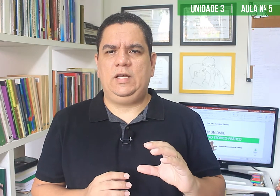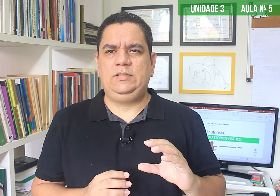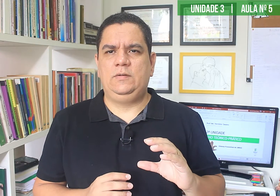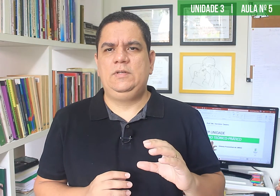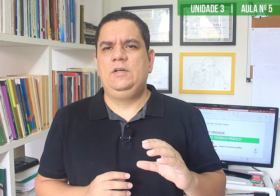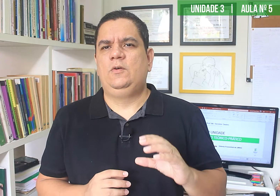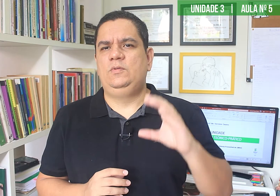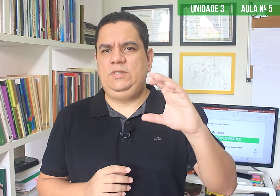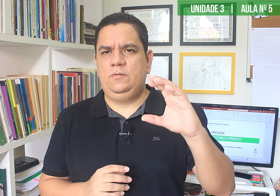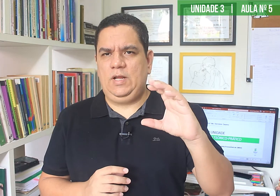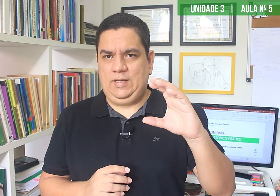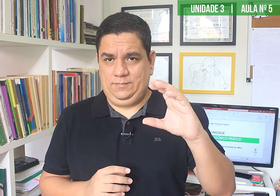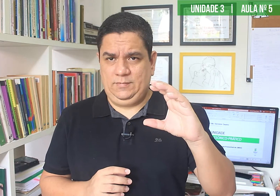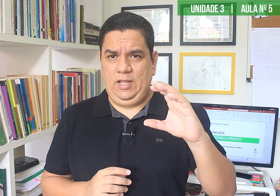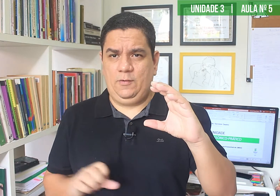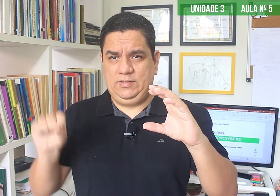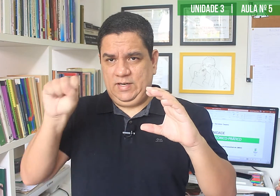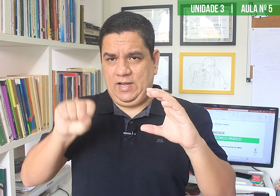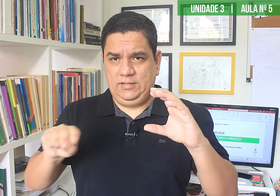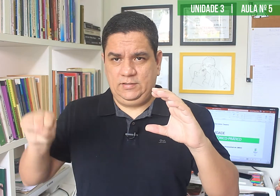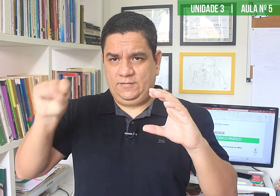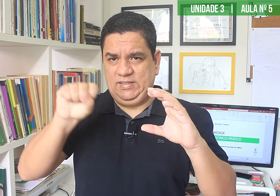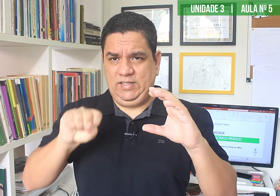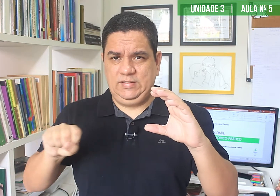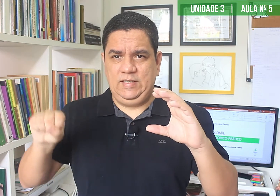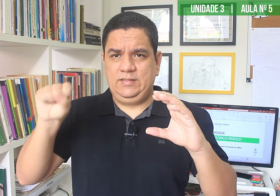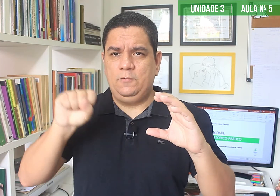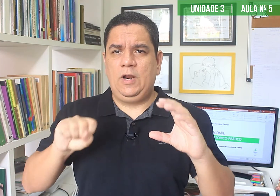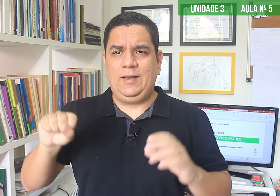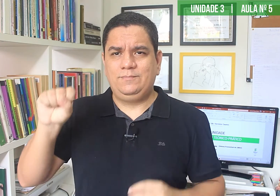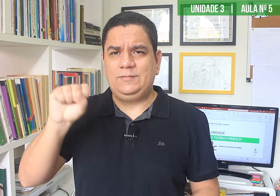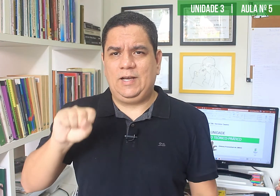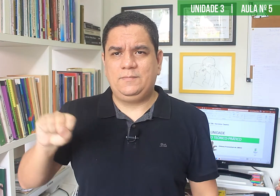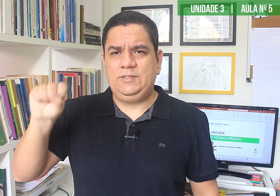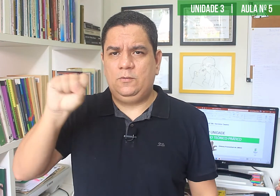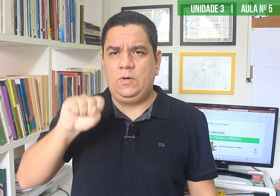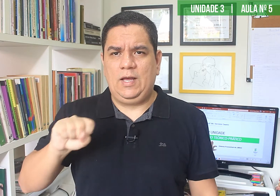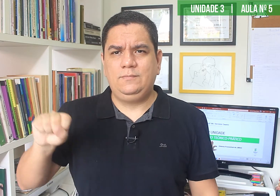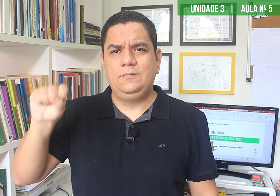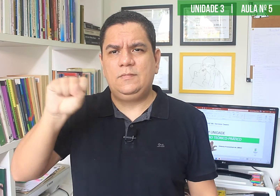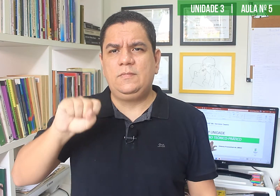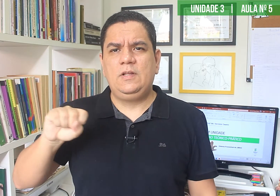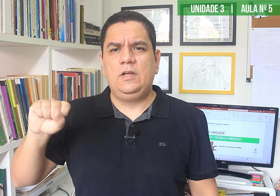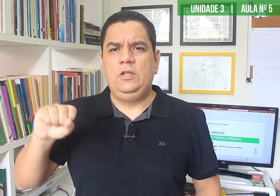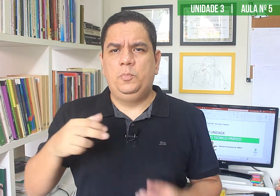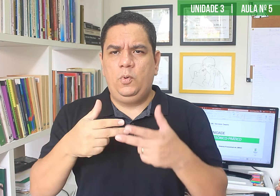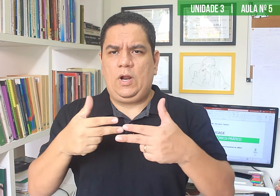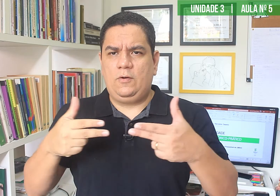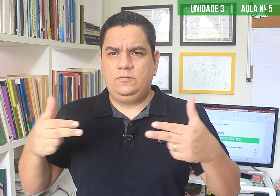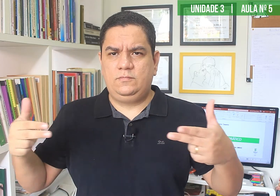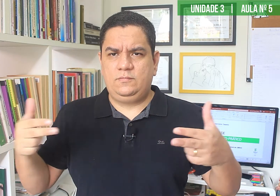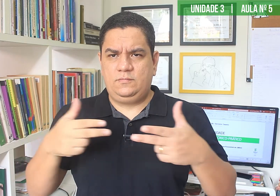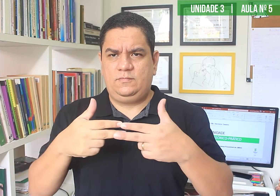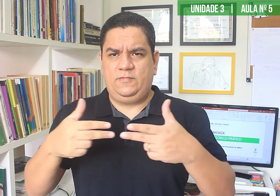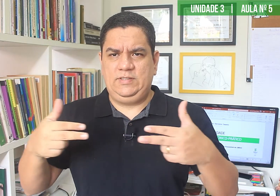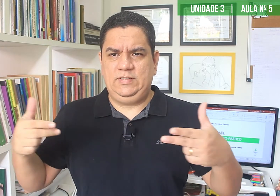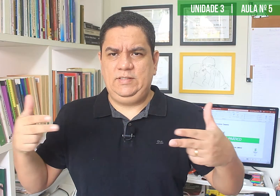Então, o singular em língua de sinais vai ser assim, singular, tá? Singular. E o plural vai ser assim,